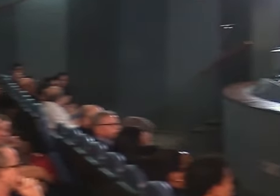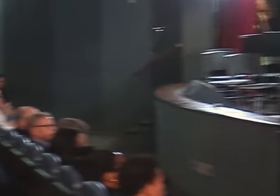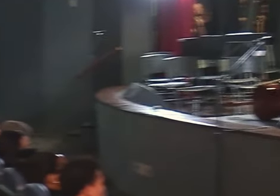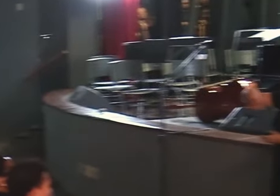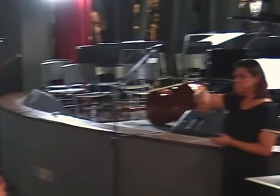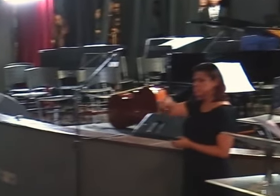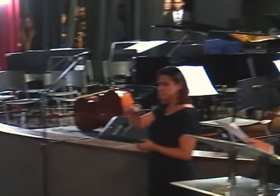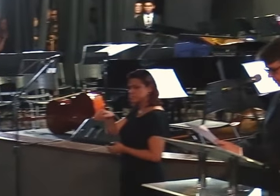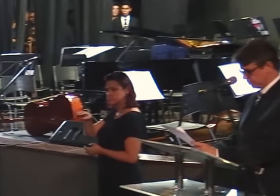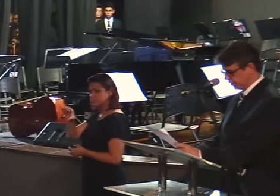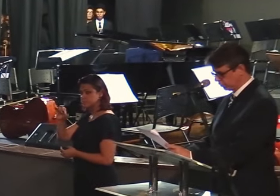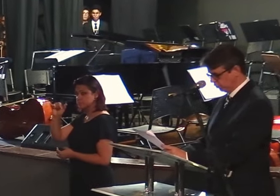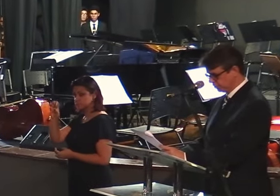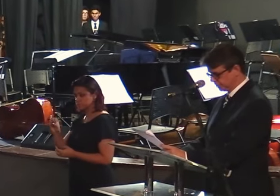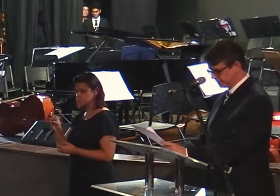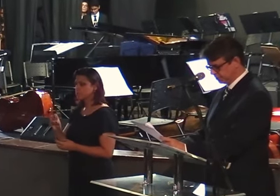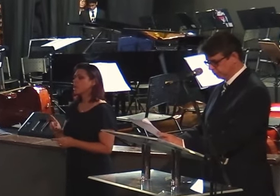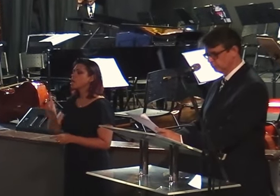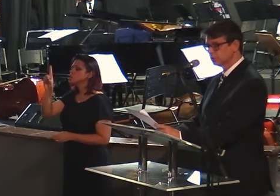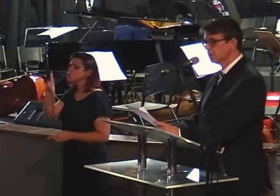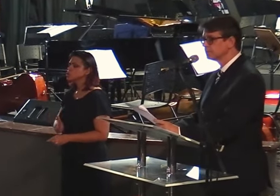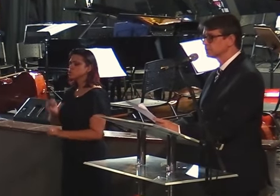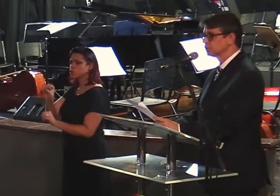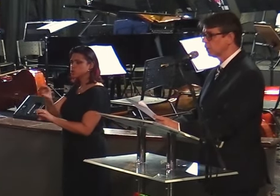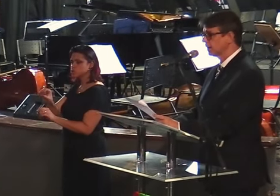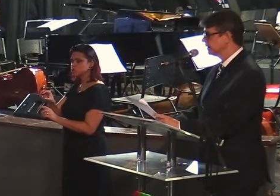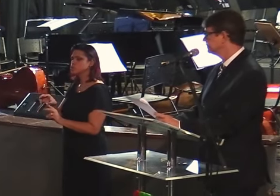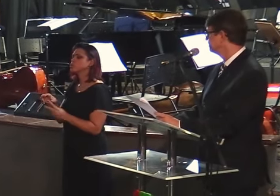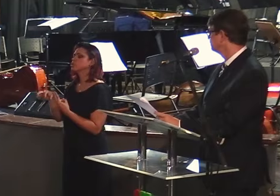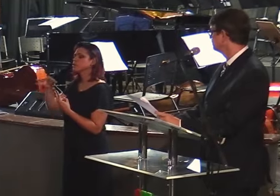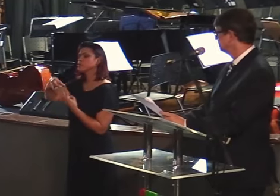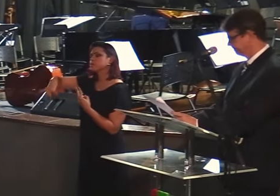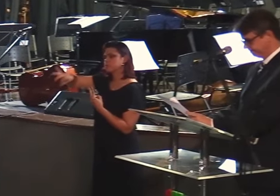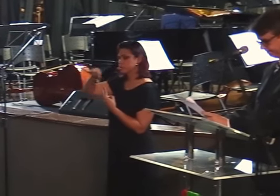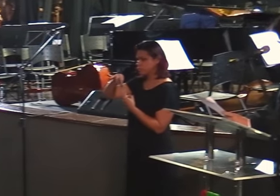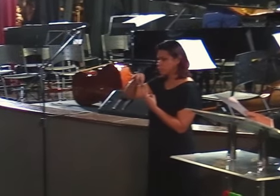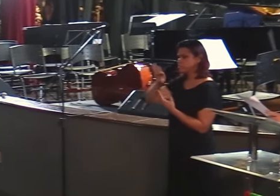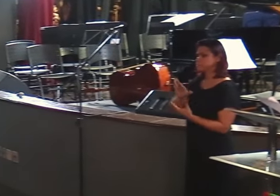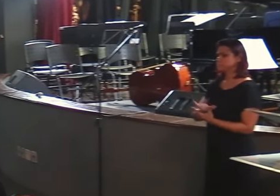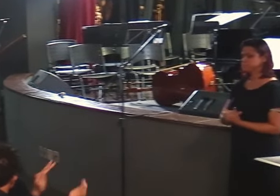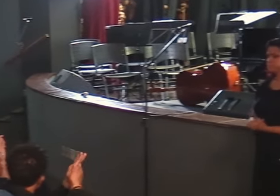Márcio Almeida Có, diretor de Ensino, Campus Vitória.